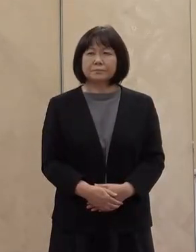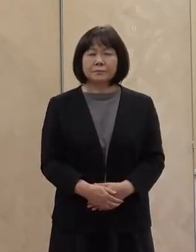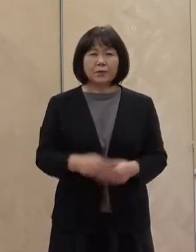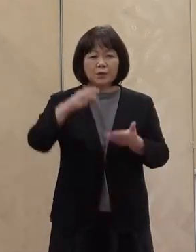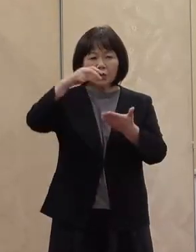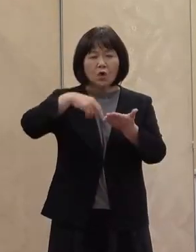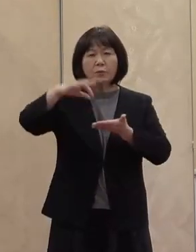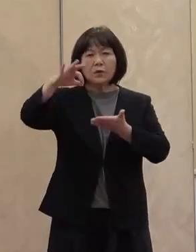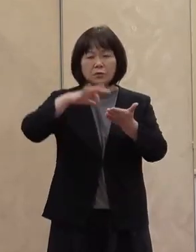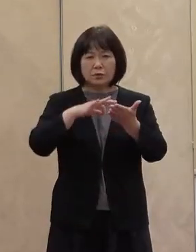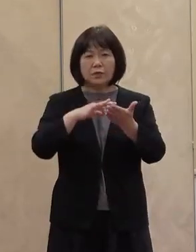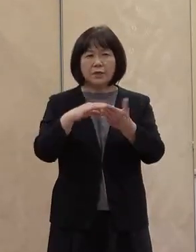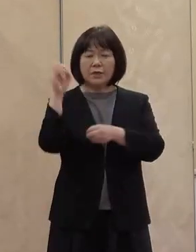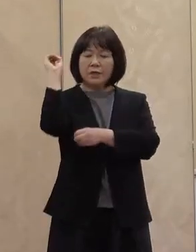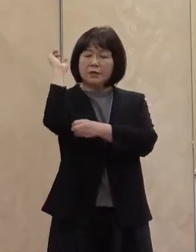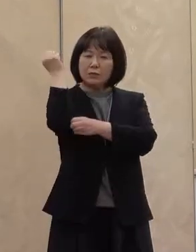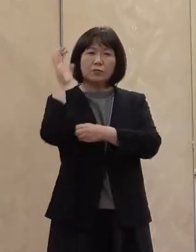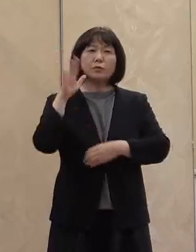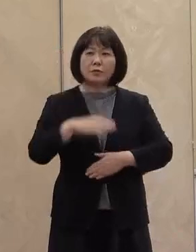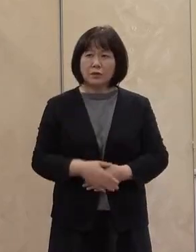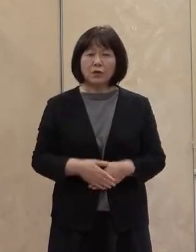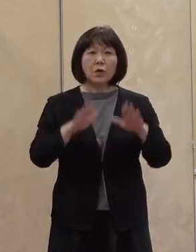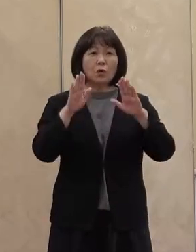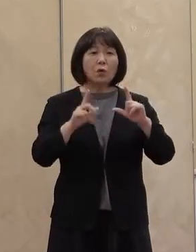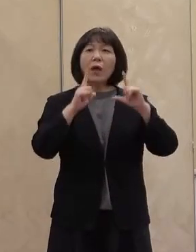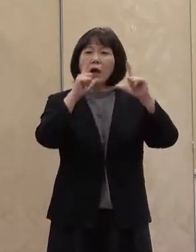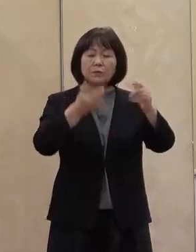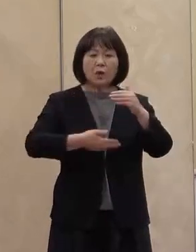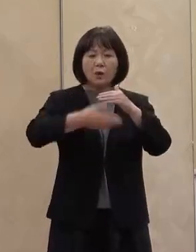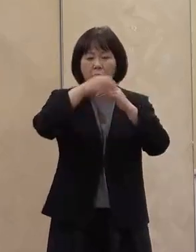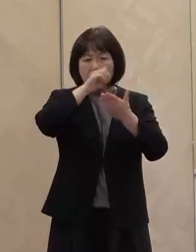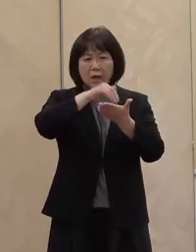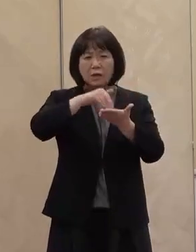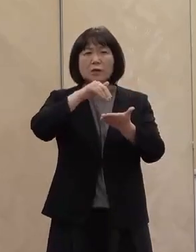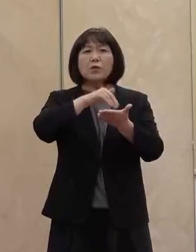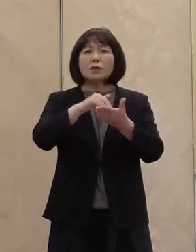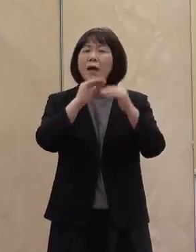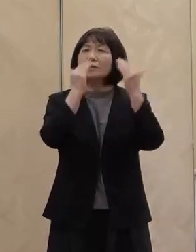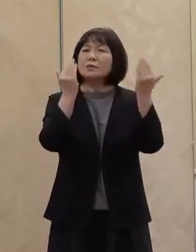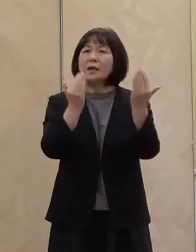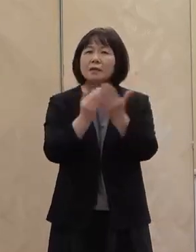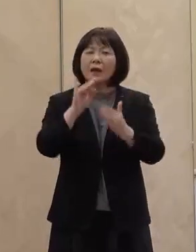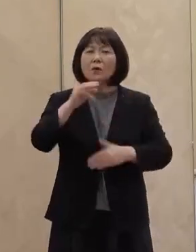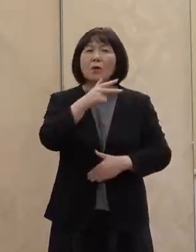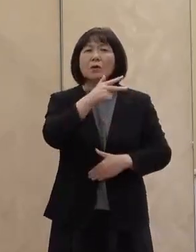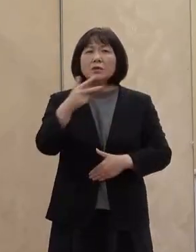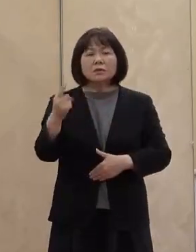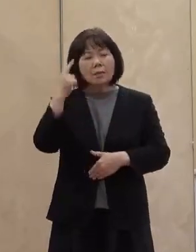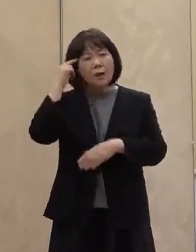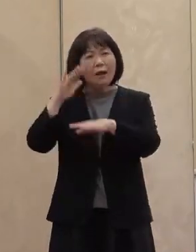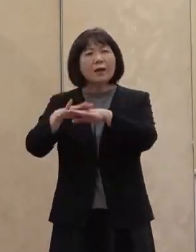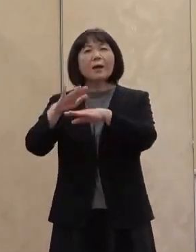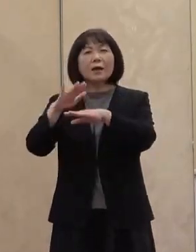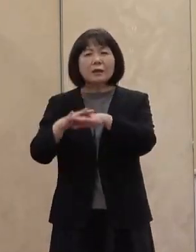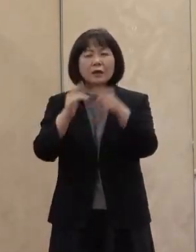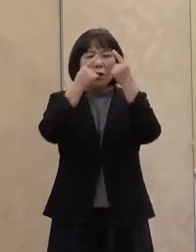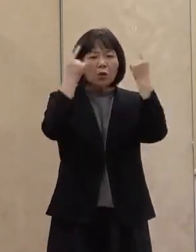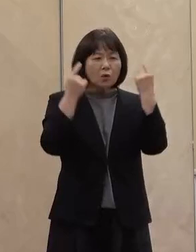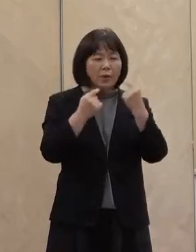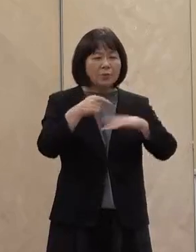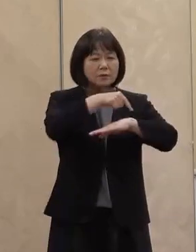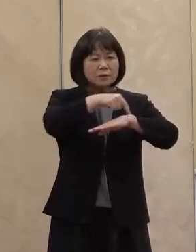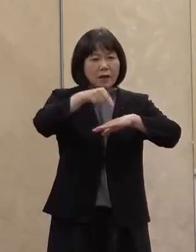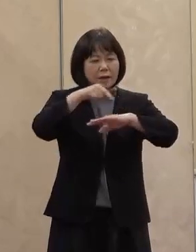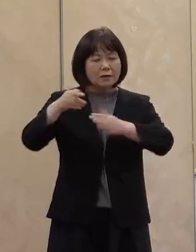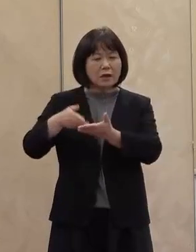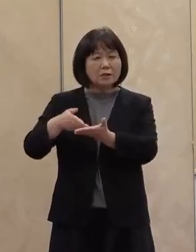読売新聞の太田です。今回発表しました補正予算全体に対する知事のご所感と、まあ、いくつか個別の政策を説明され